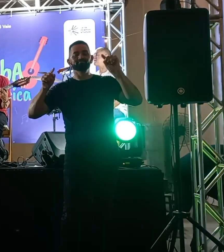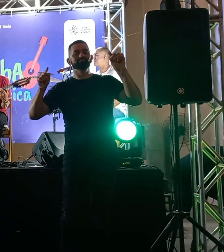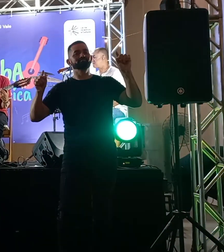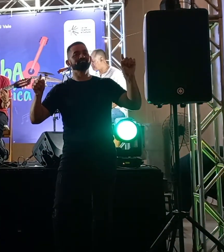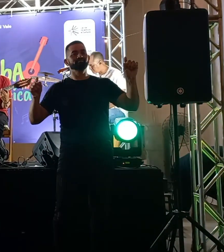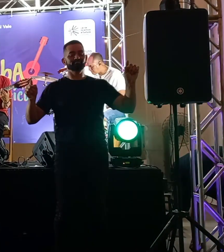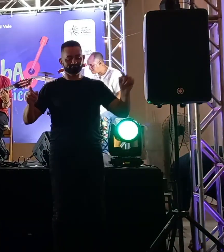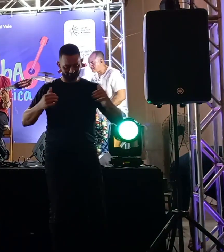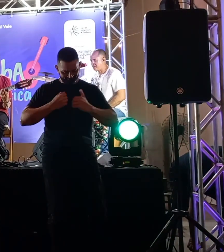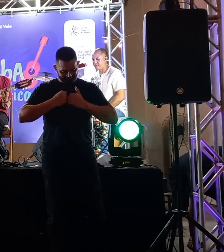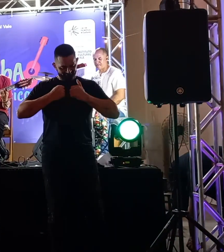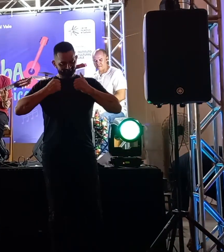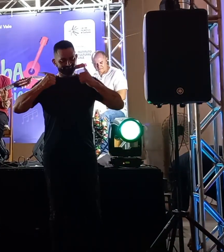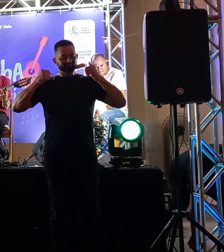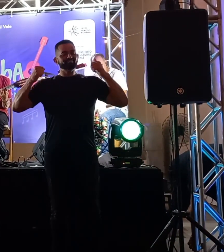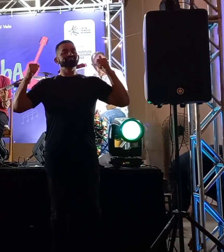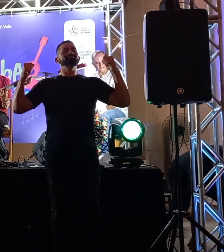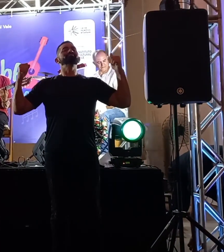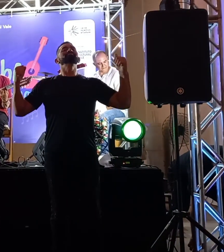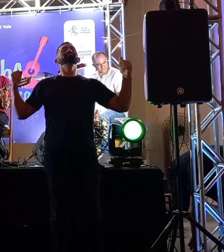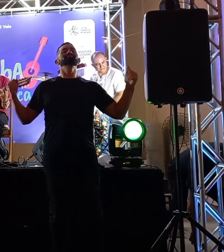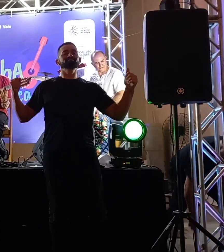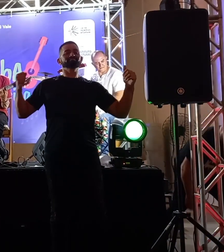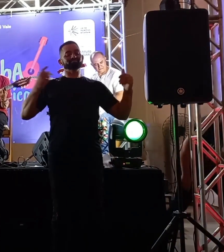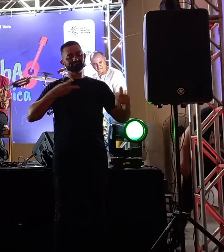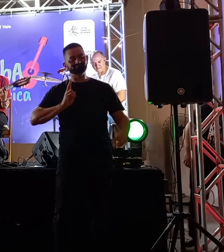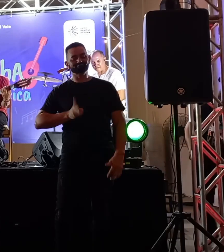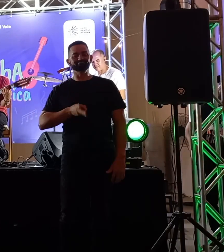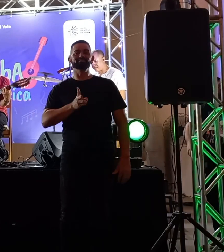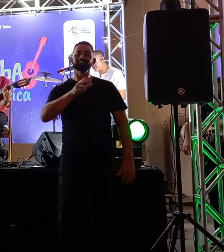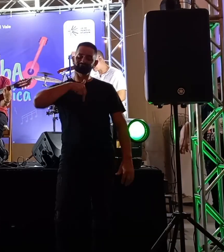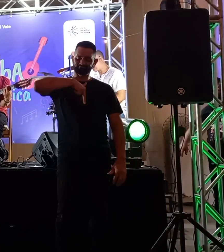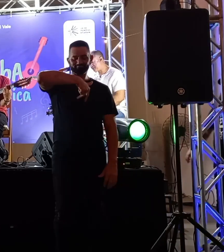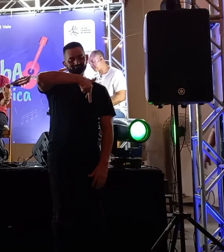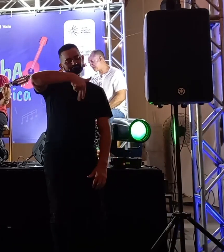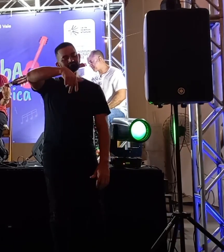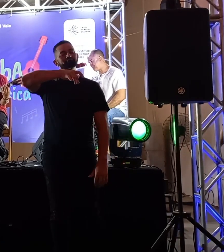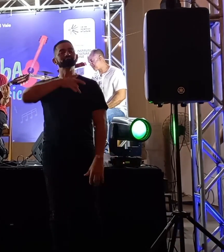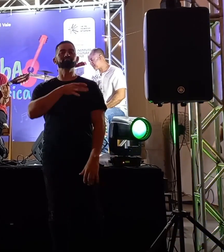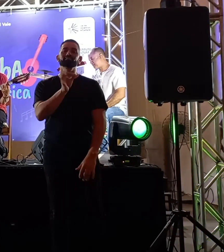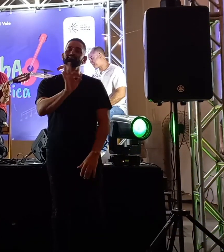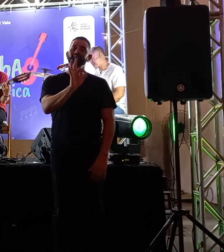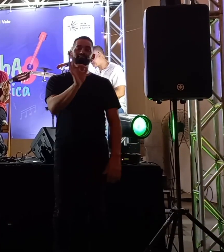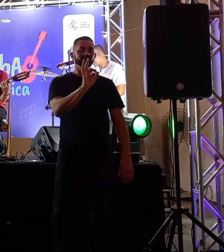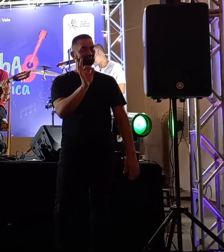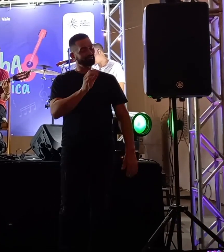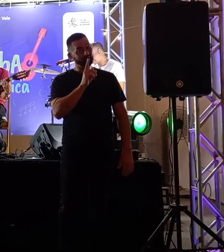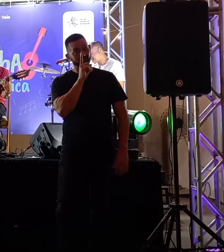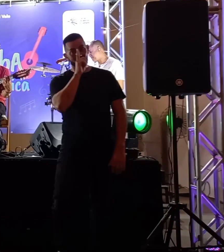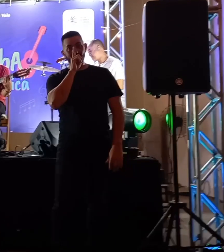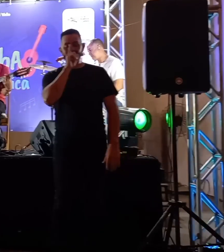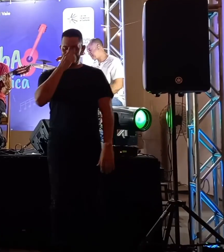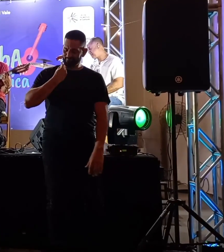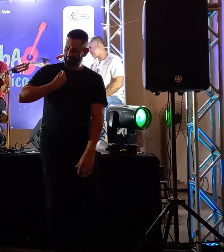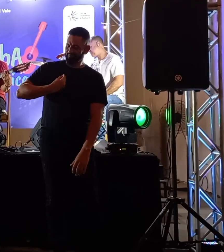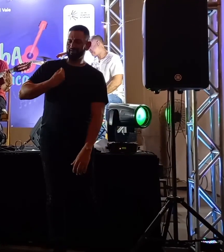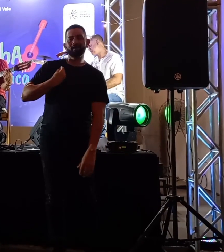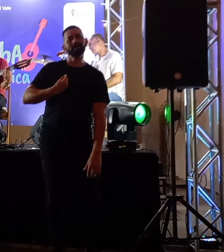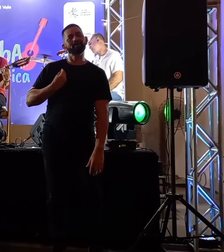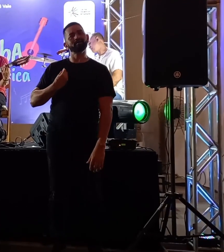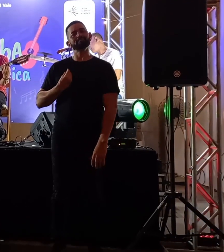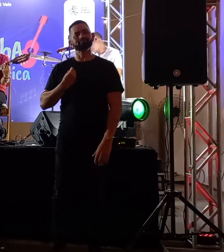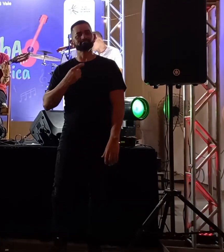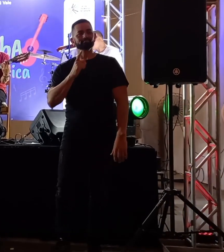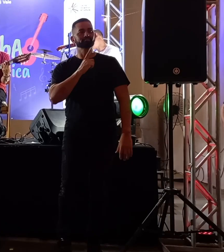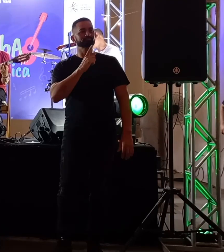De peito aberto, sigo sem medo aos riscos que estou